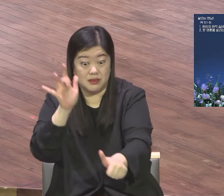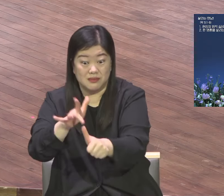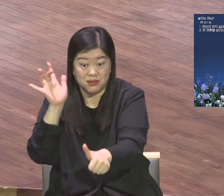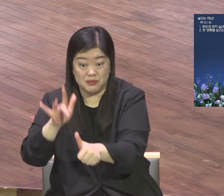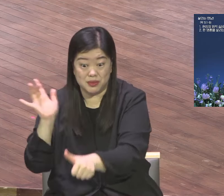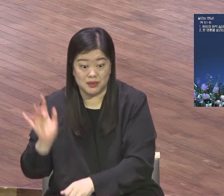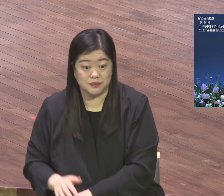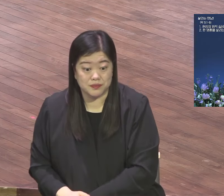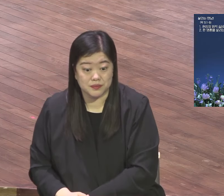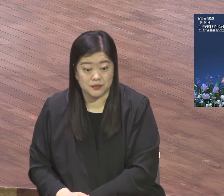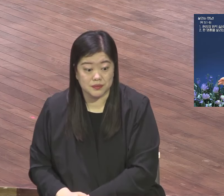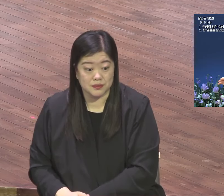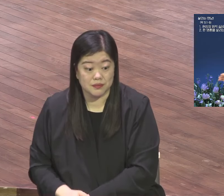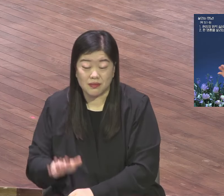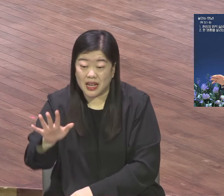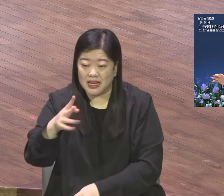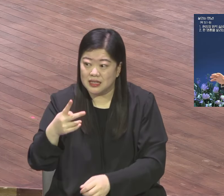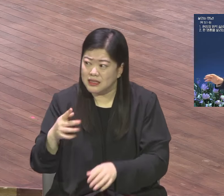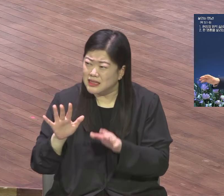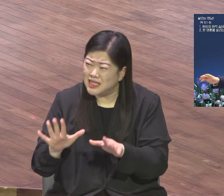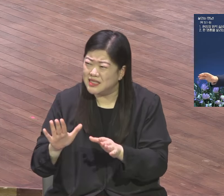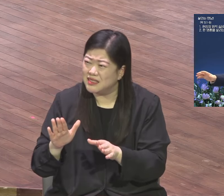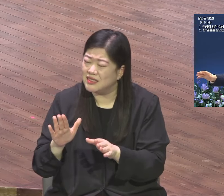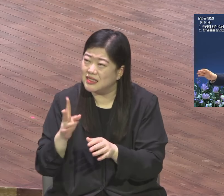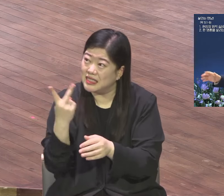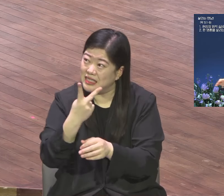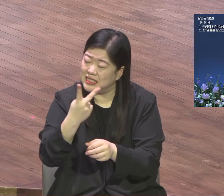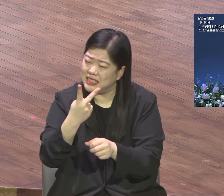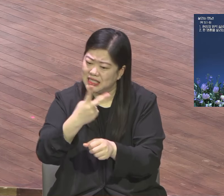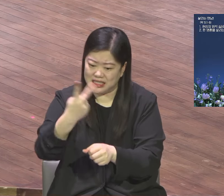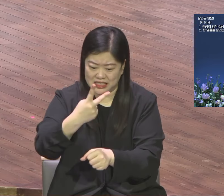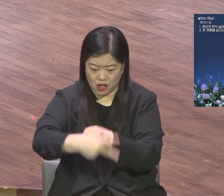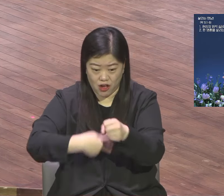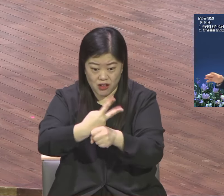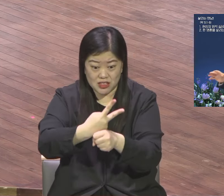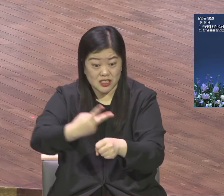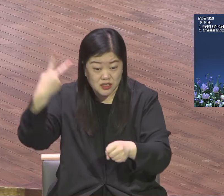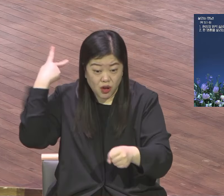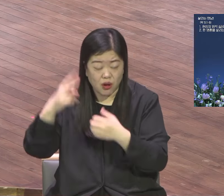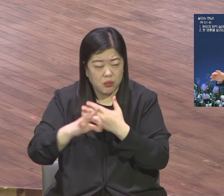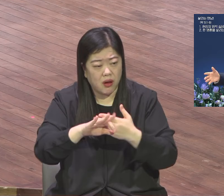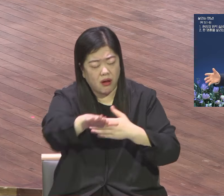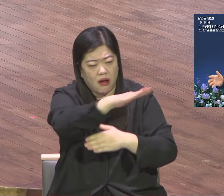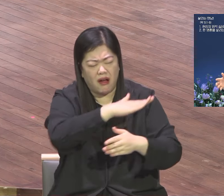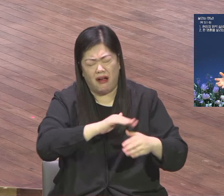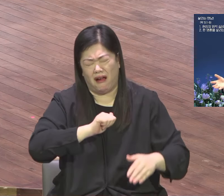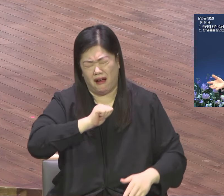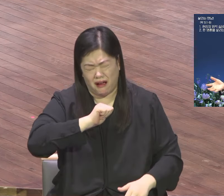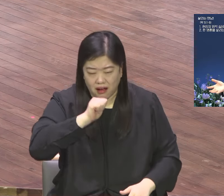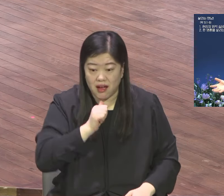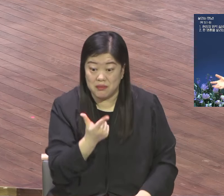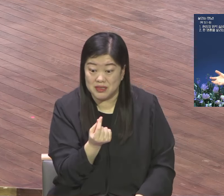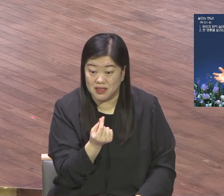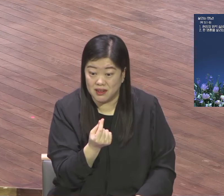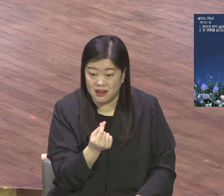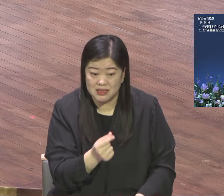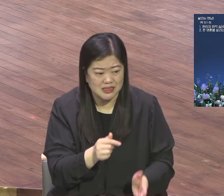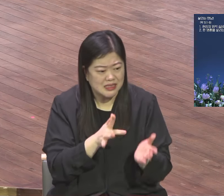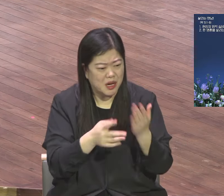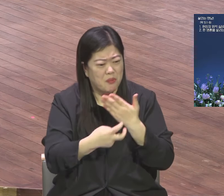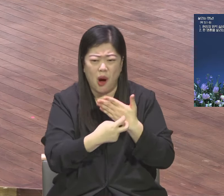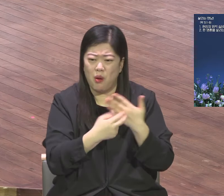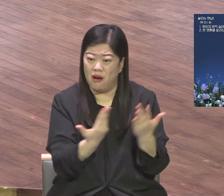그랬지만 2000년에 얼마나 가난하고 어렵고 뭐 영적 문제 가는 곳마다 환자들은 미어지고 그냥 뭐 병원이 있습니까 약이